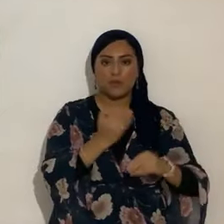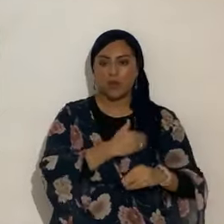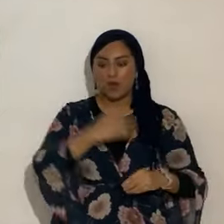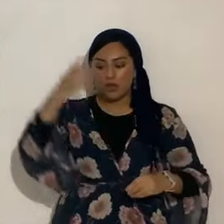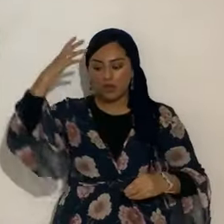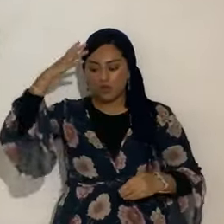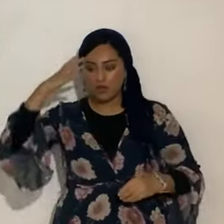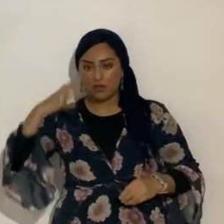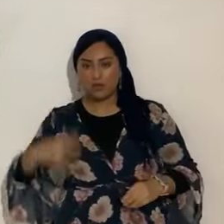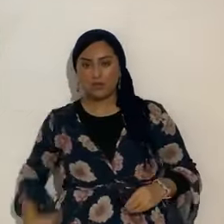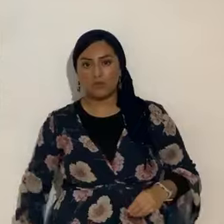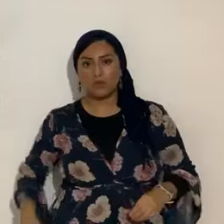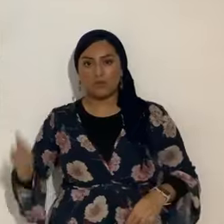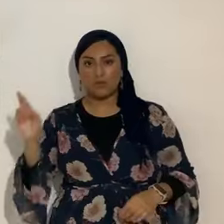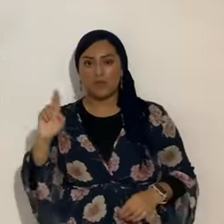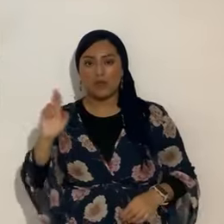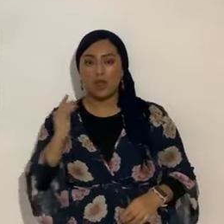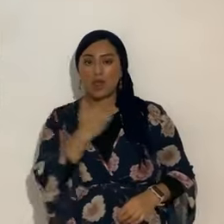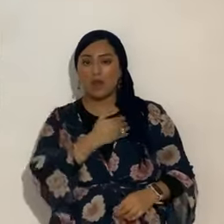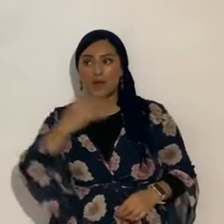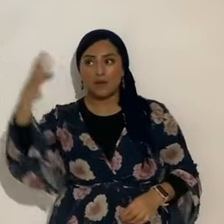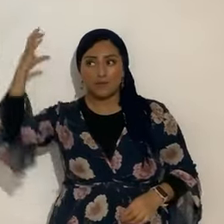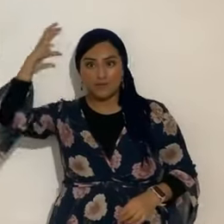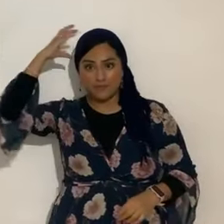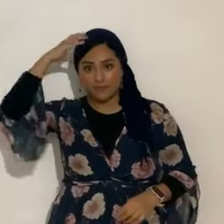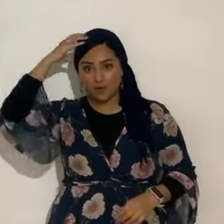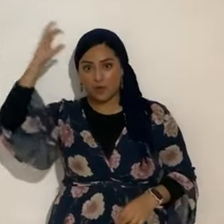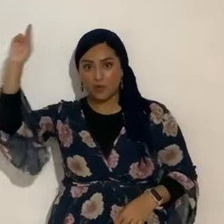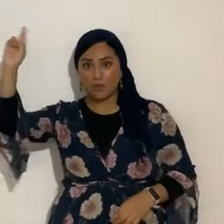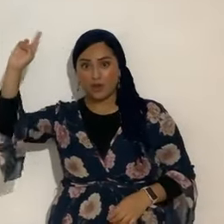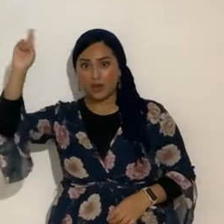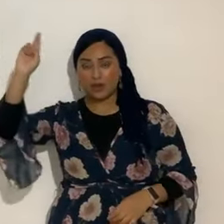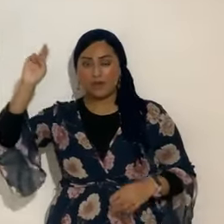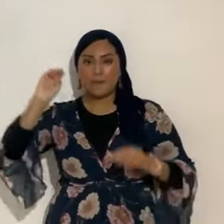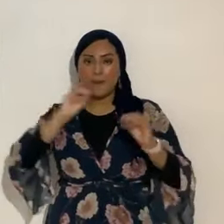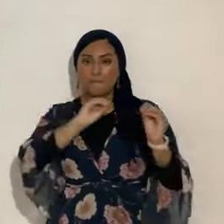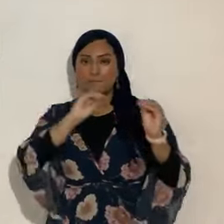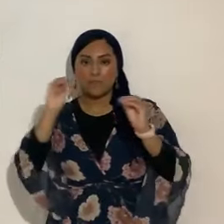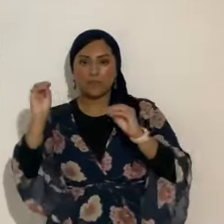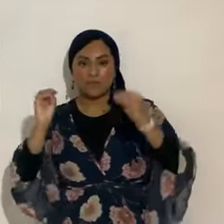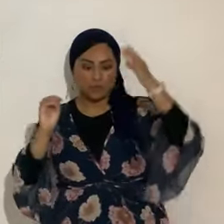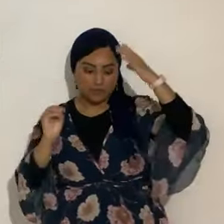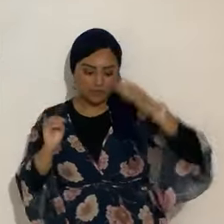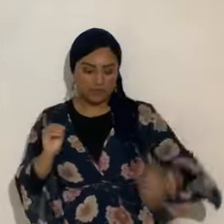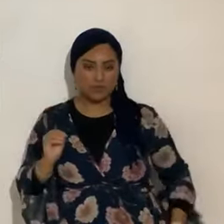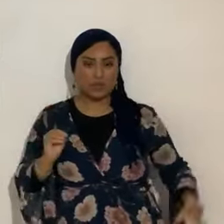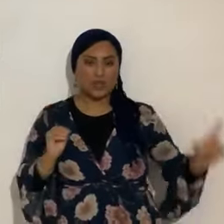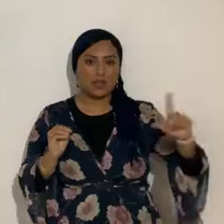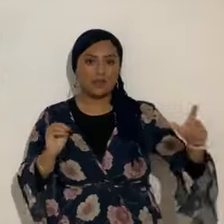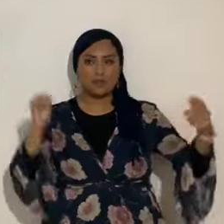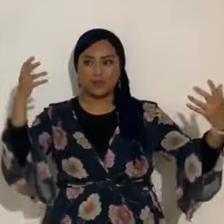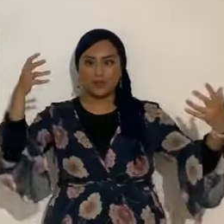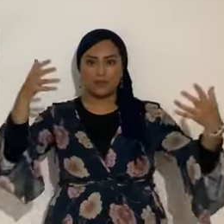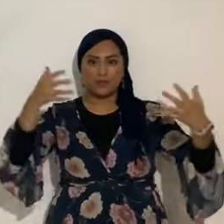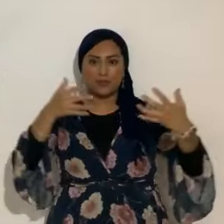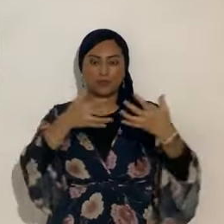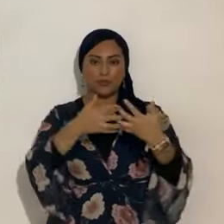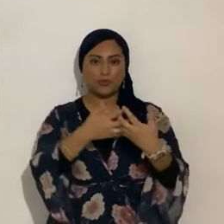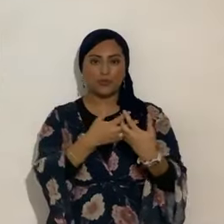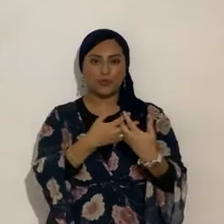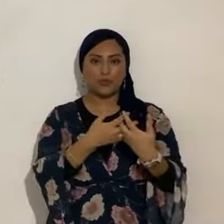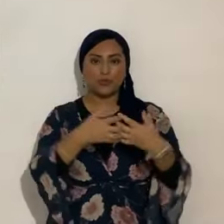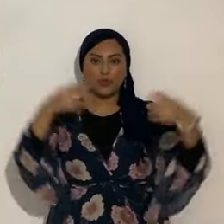La parte izquierda, la derecha controla lo izquierdo, ¿de acuerdo? Así es. Están entrecruzadas las